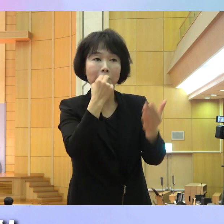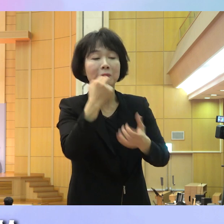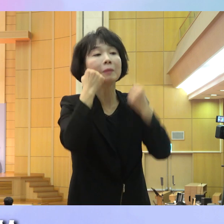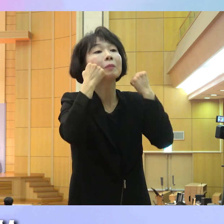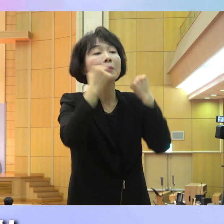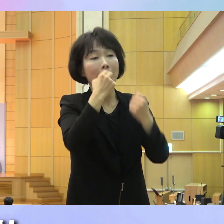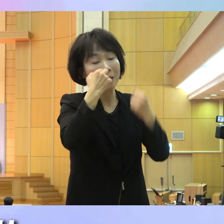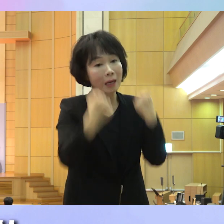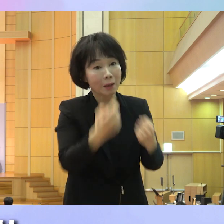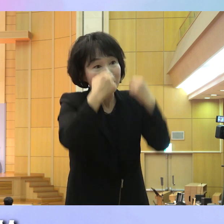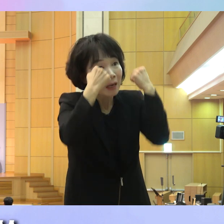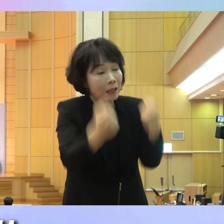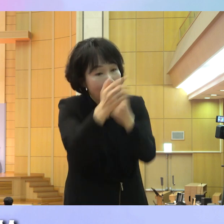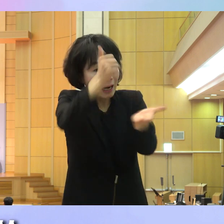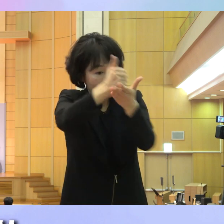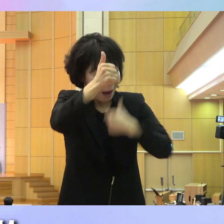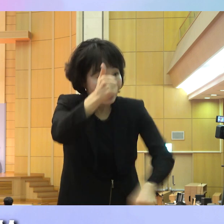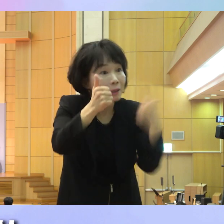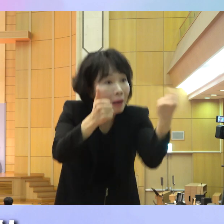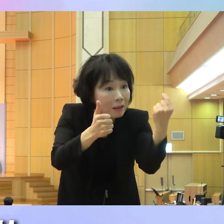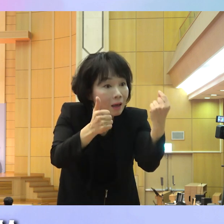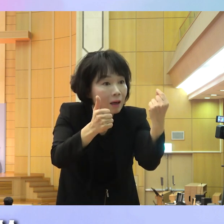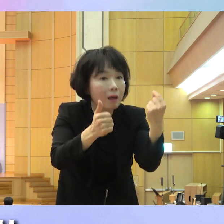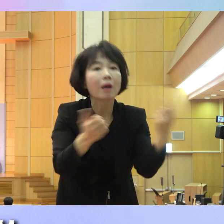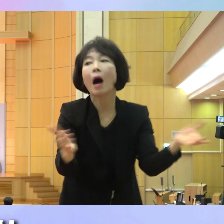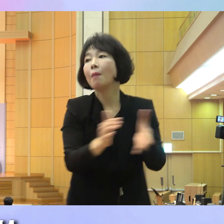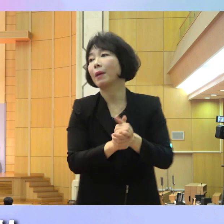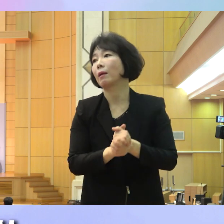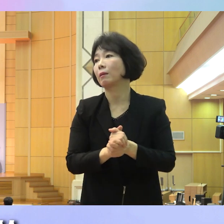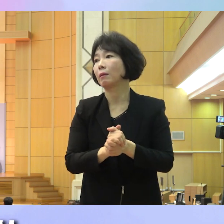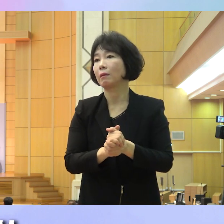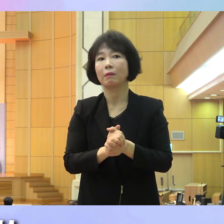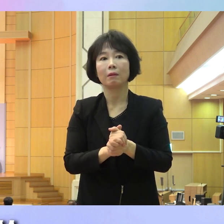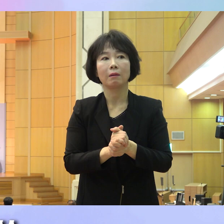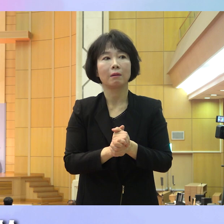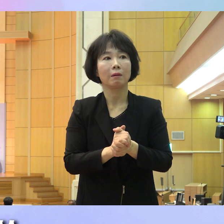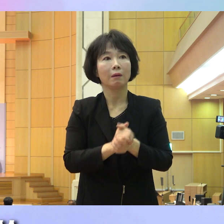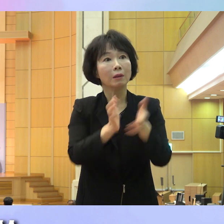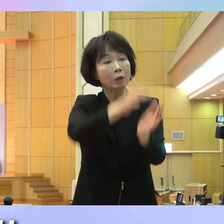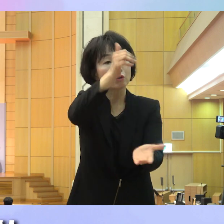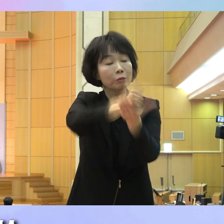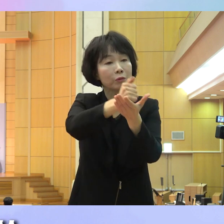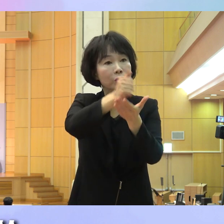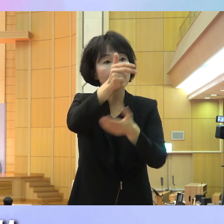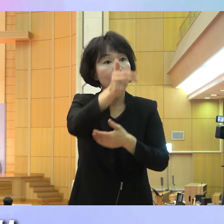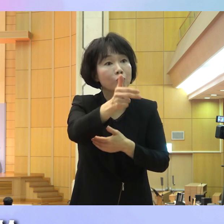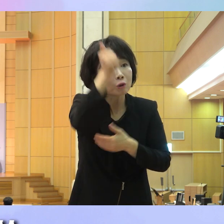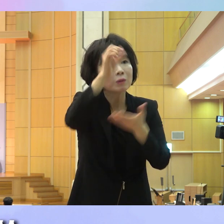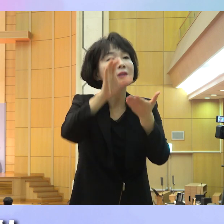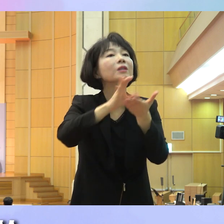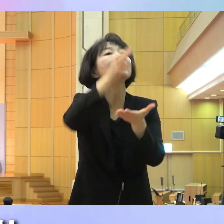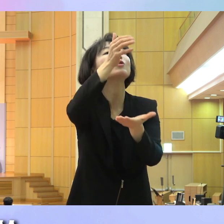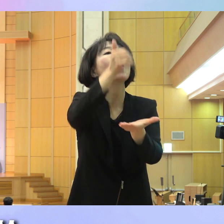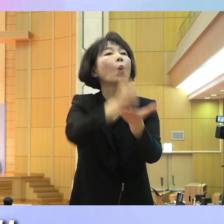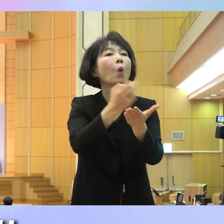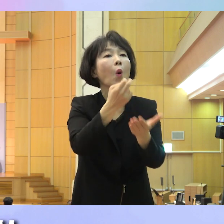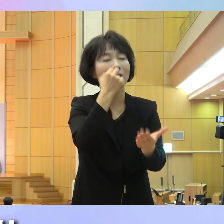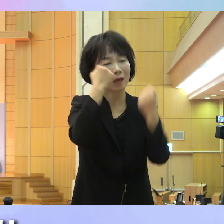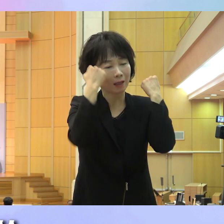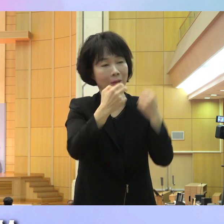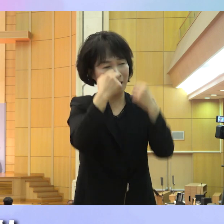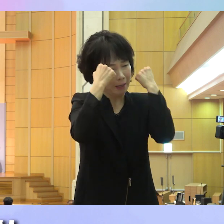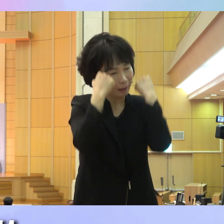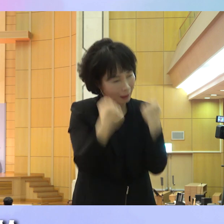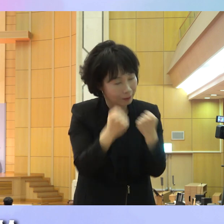아들, 예수님이 하나님의 아들이요 그리스도라고 하는 것을 알고 그렇게 고백하고